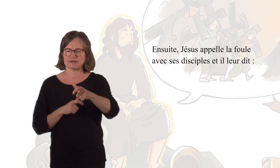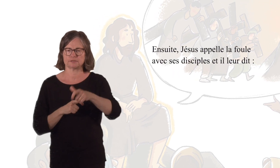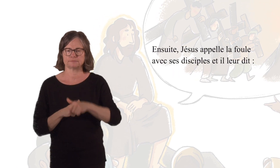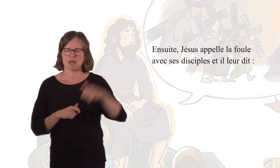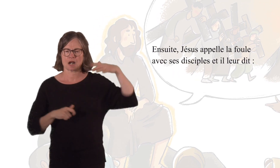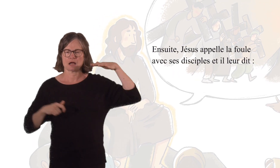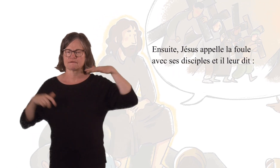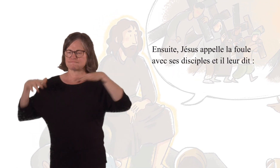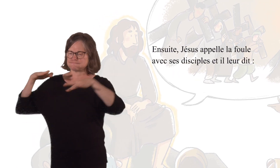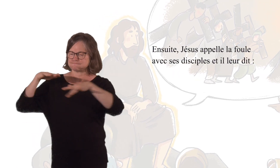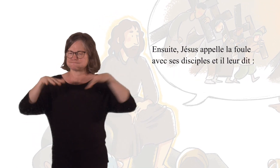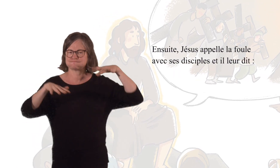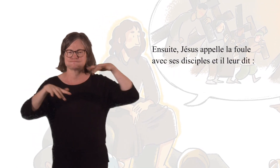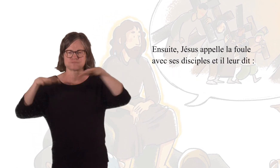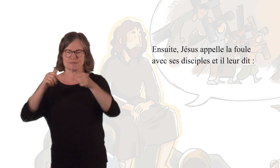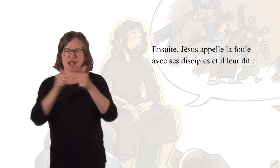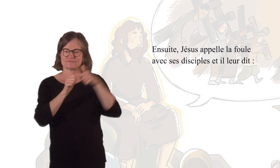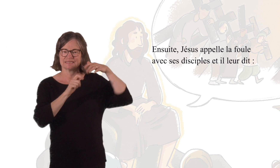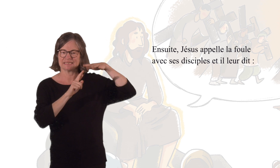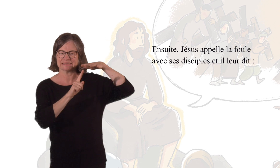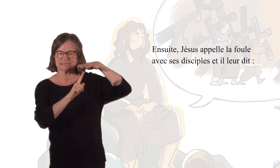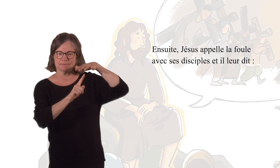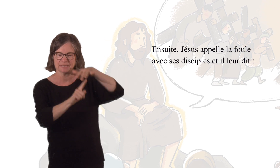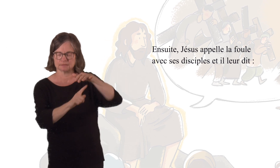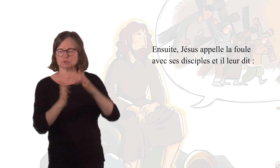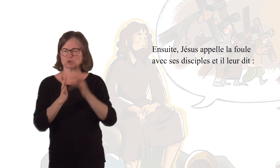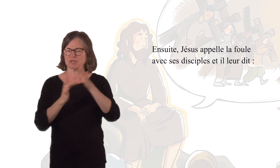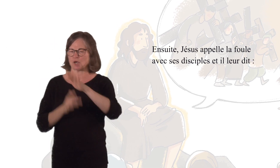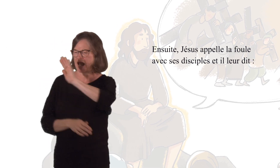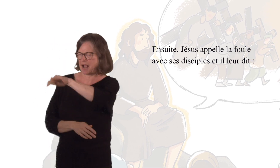Ensuite, Jésus appelle la foule avec ses disciples et il leur dit :